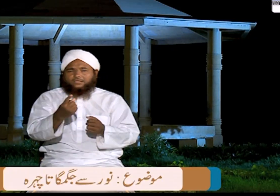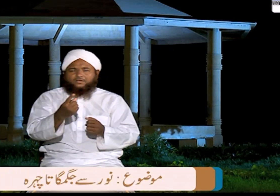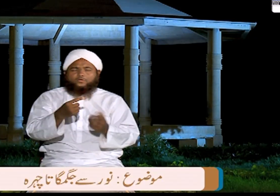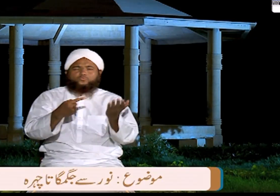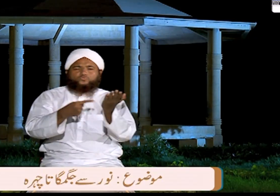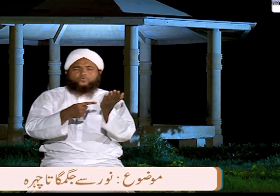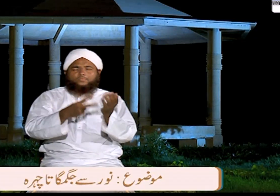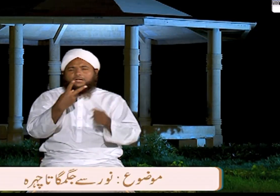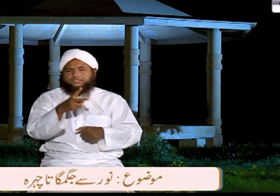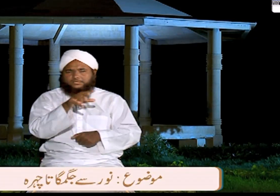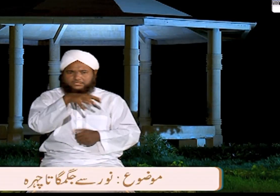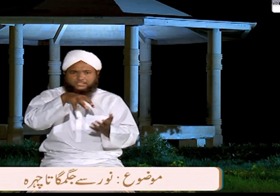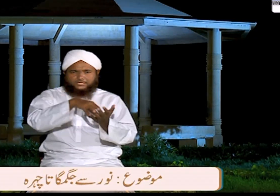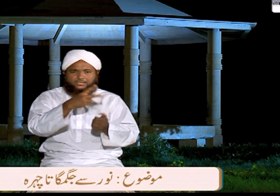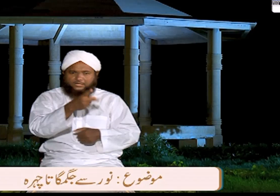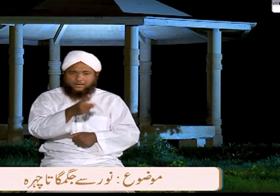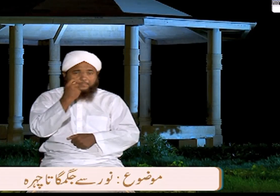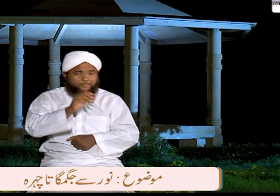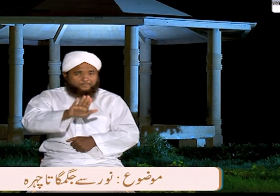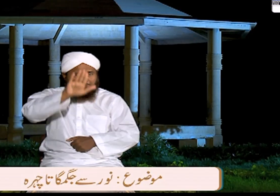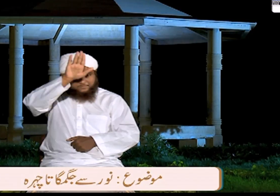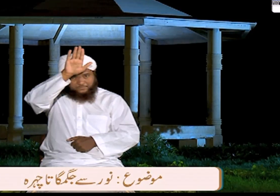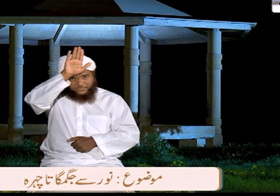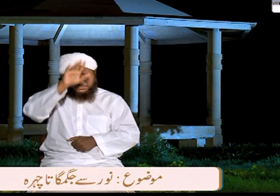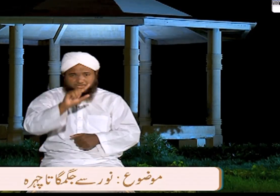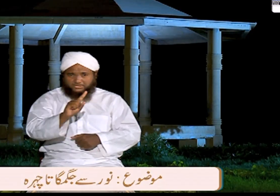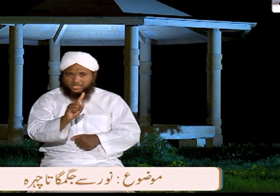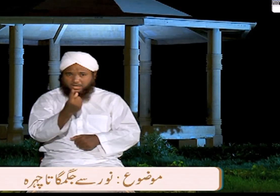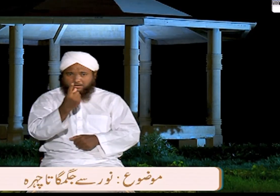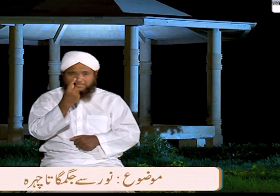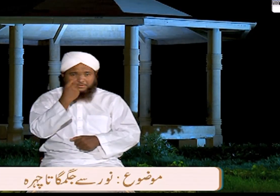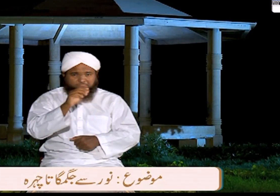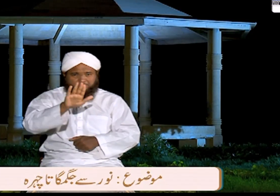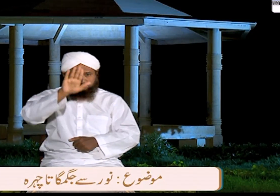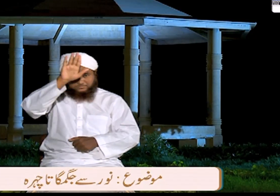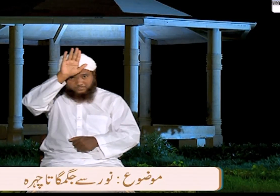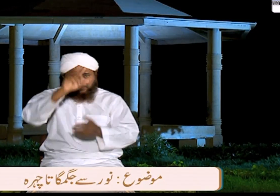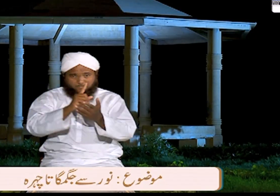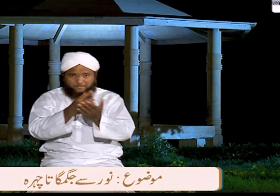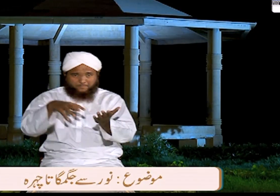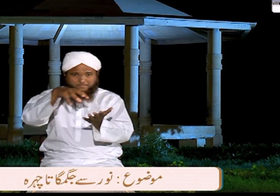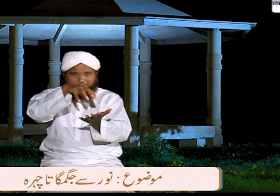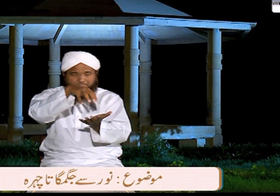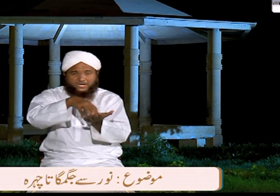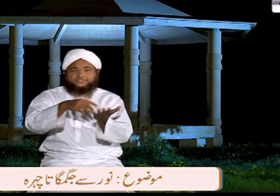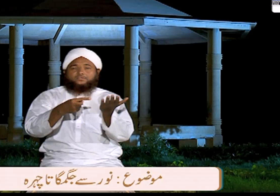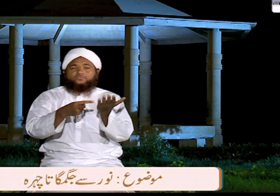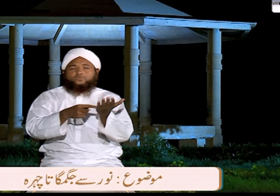طبع الاول یعنی پہلا بادشاہ اور طبع حم یری کے نام سے مشہور ہوا ایک